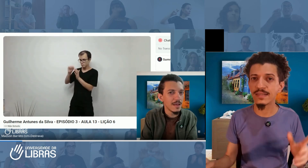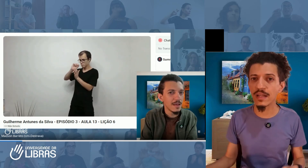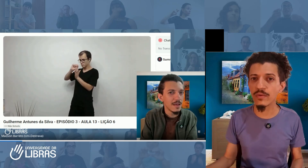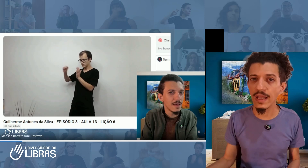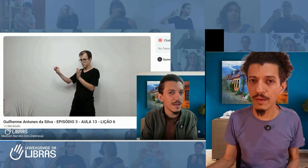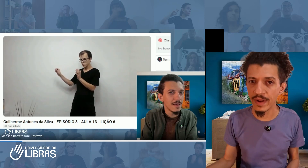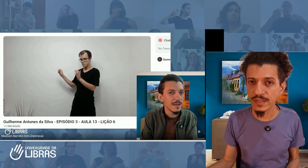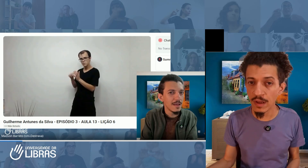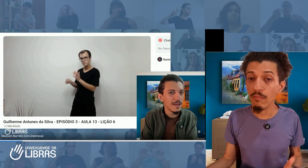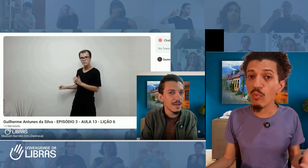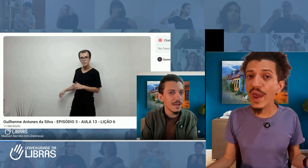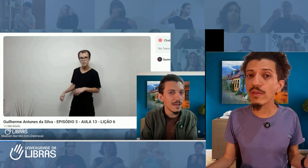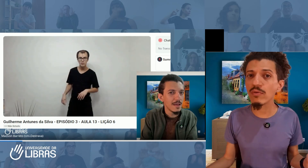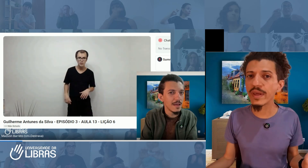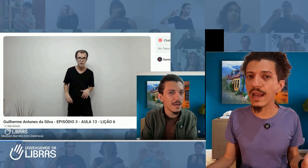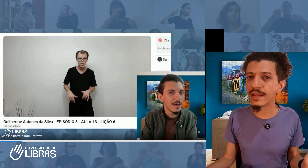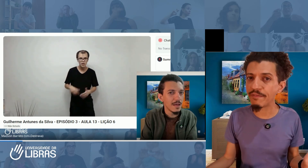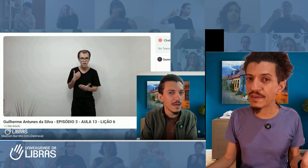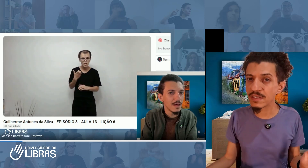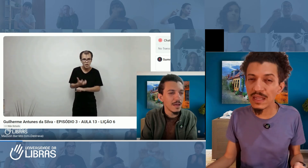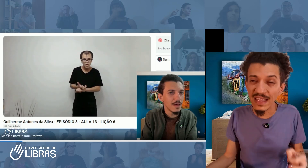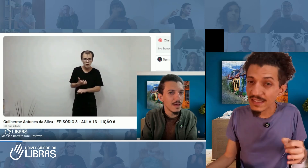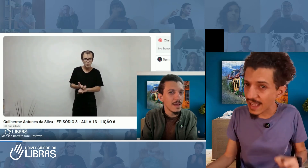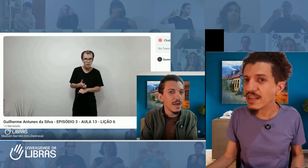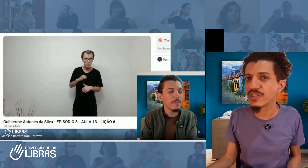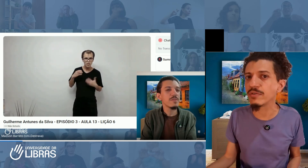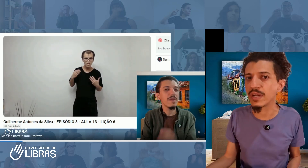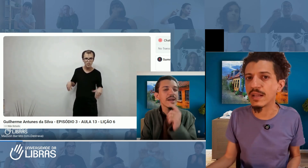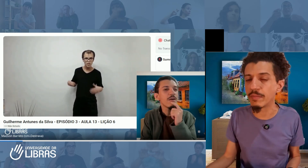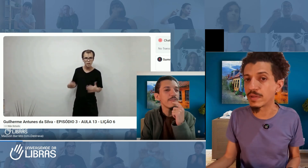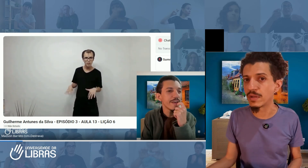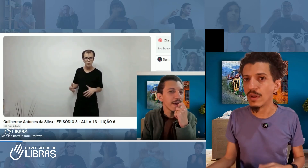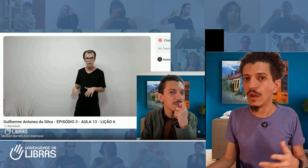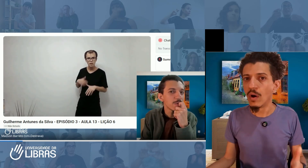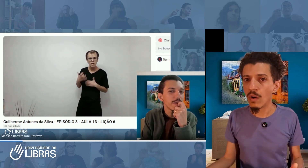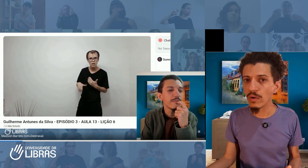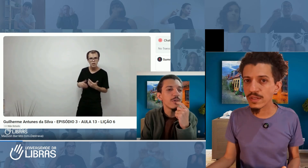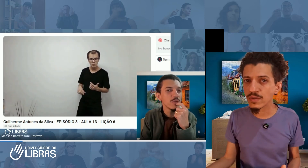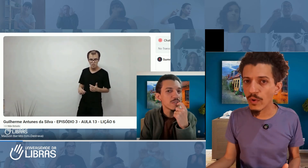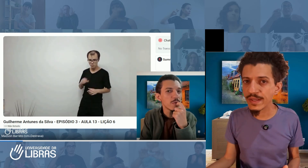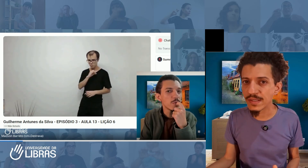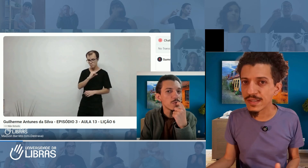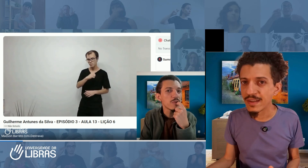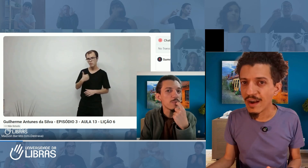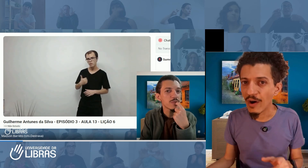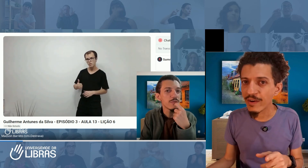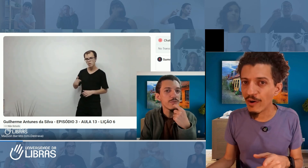em Libras. Muito do que ele está fazendo ali está certinho já na Libras. Outras coisas, olha o